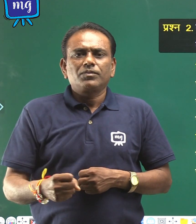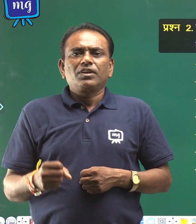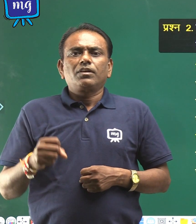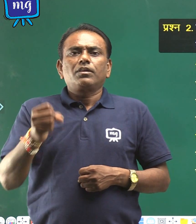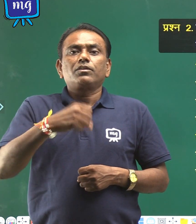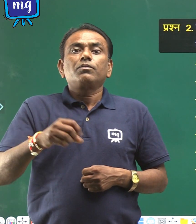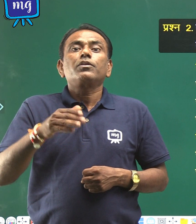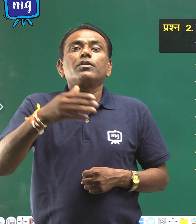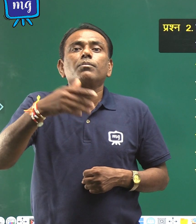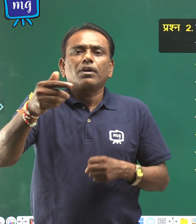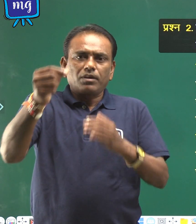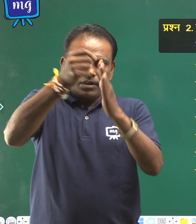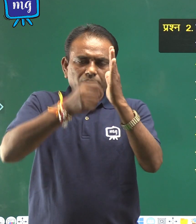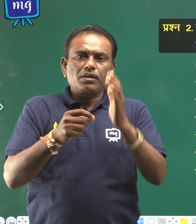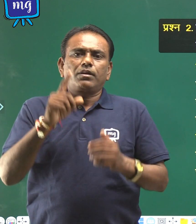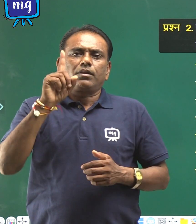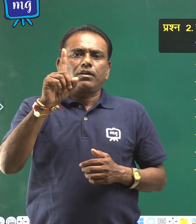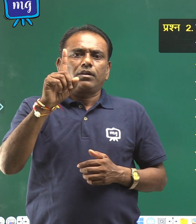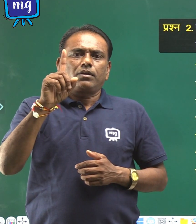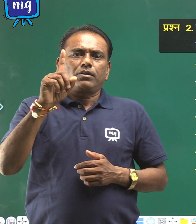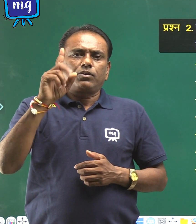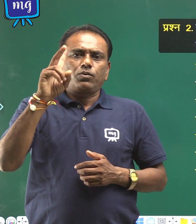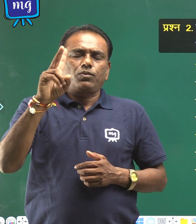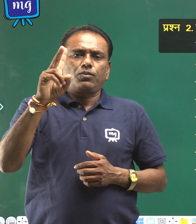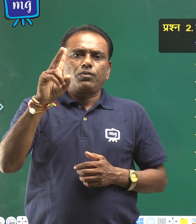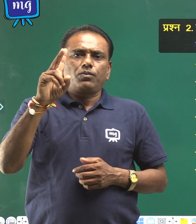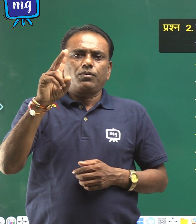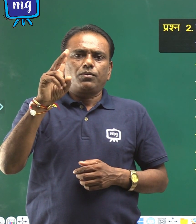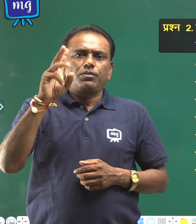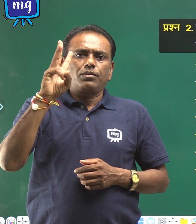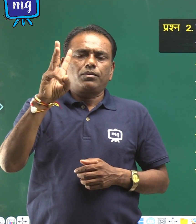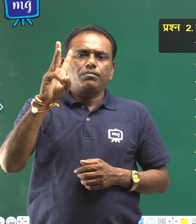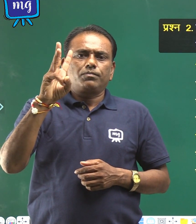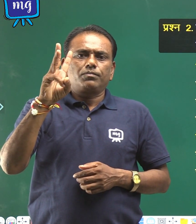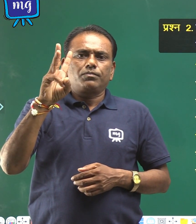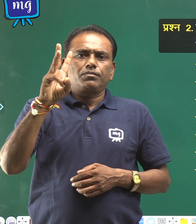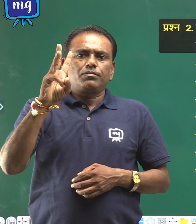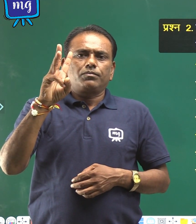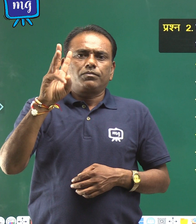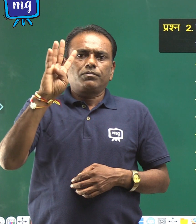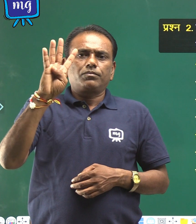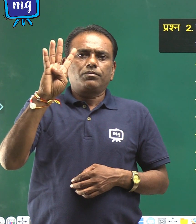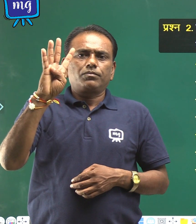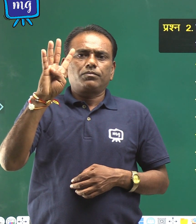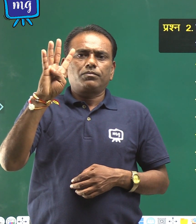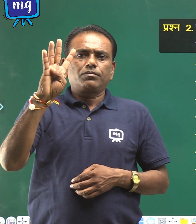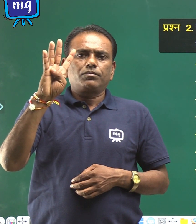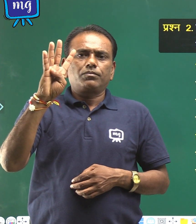जलेबी कितनी बार आई बच्चों? 1 2 3